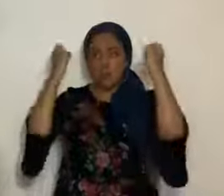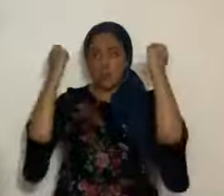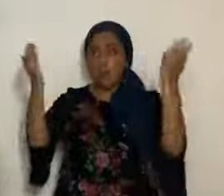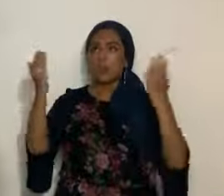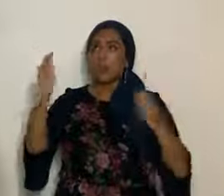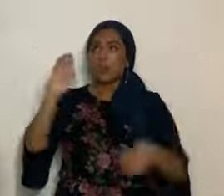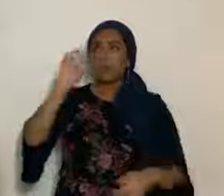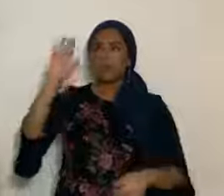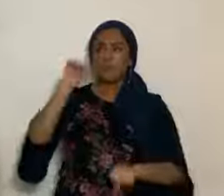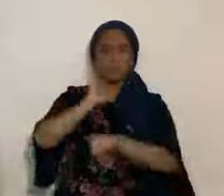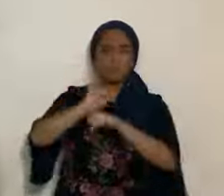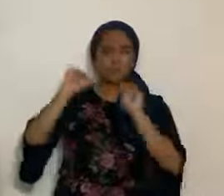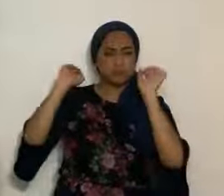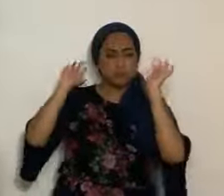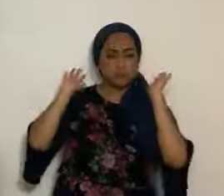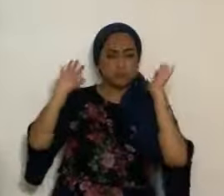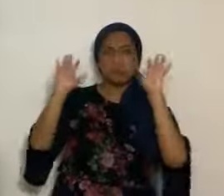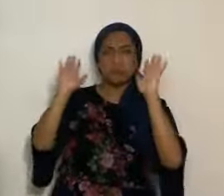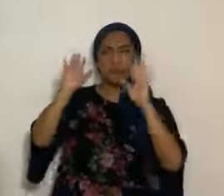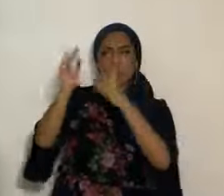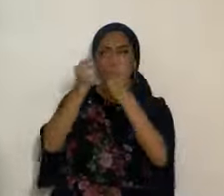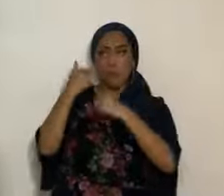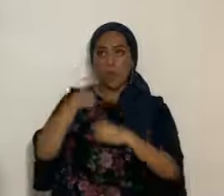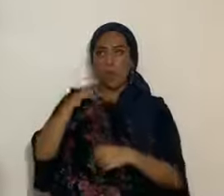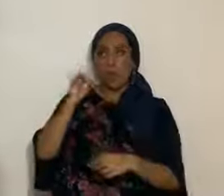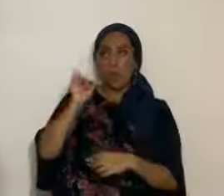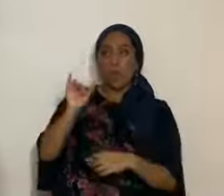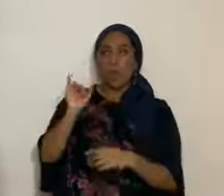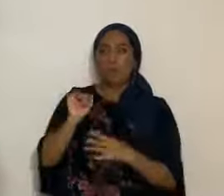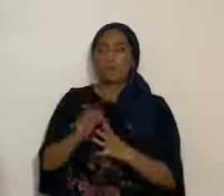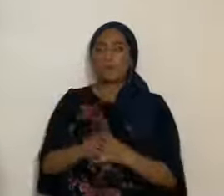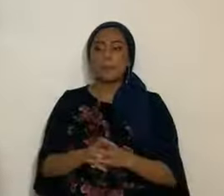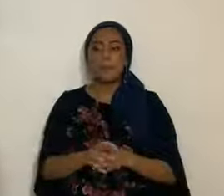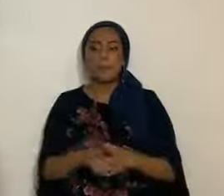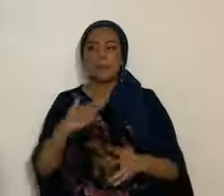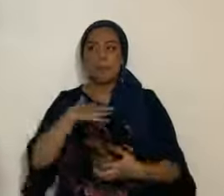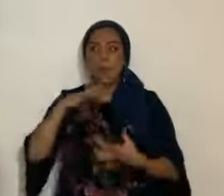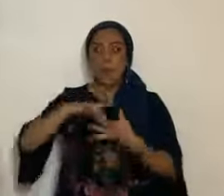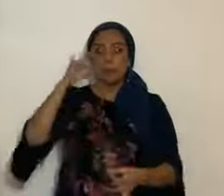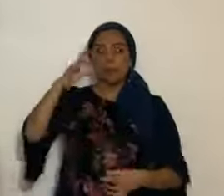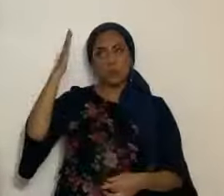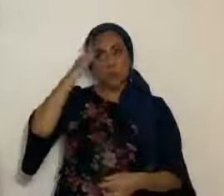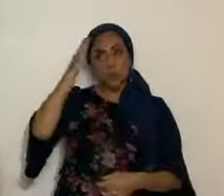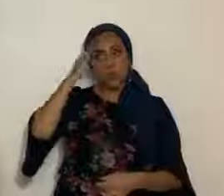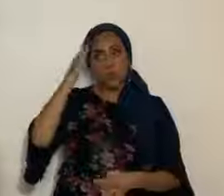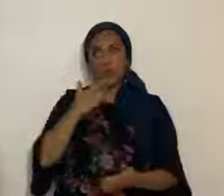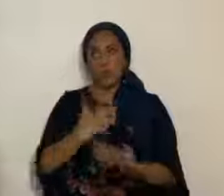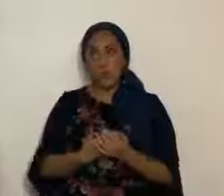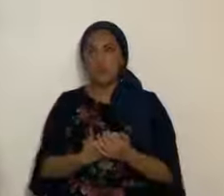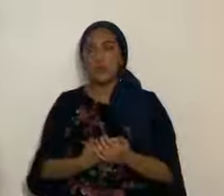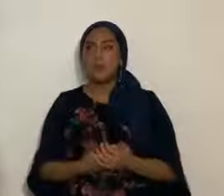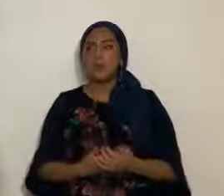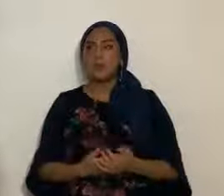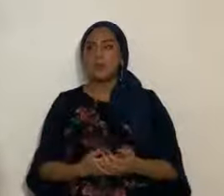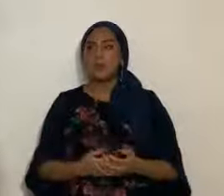formidables, maravillosas son tus obras. Estoy muy maravillado, y mi alma lo sabe muy bien. No fue encubierto de